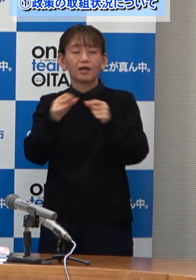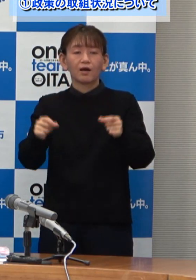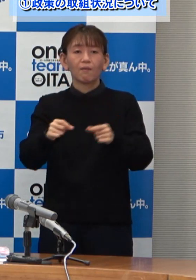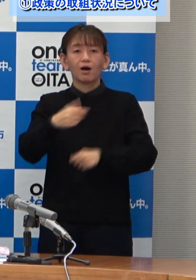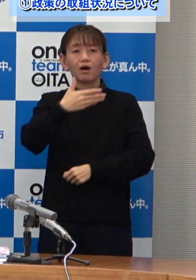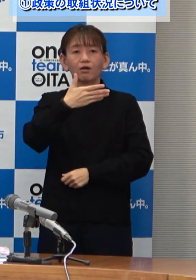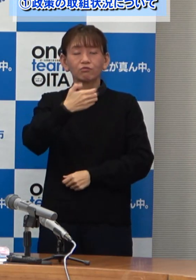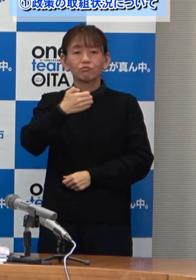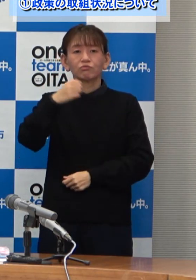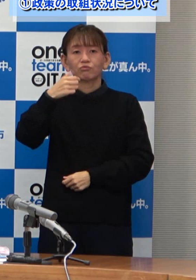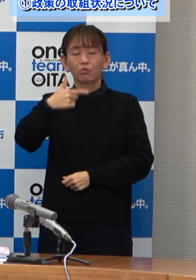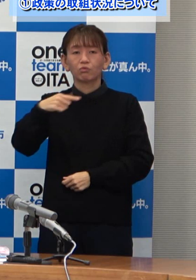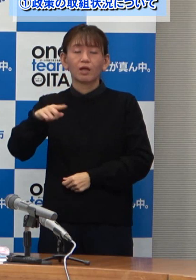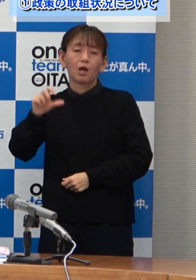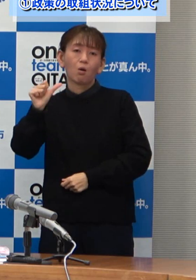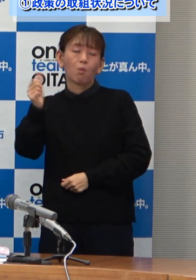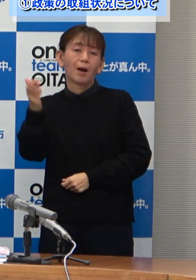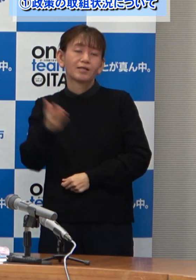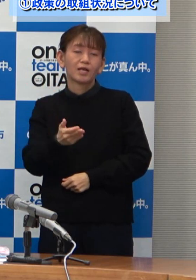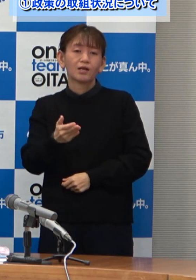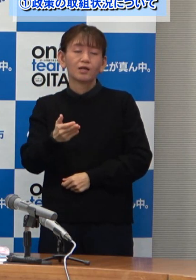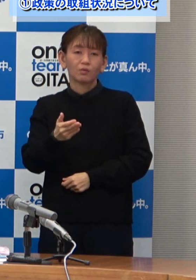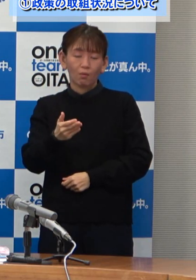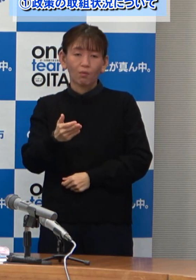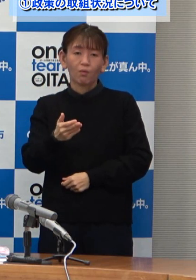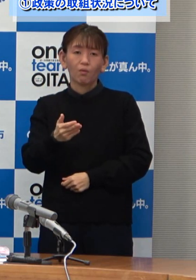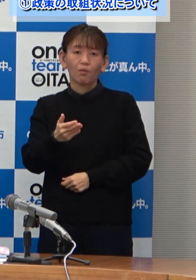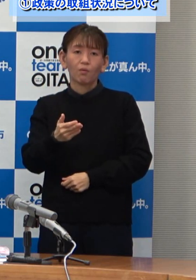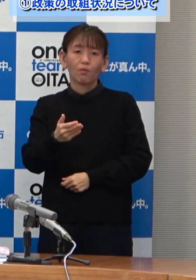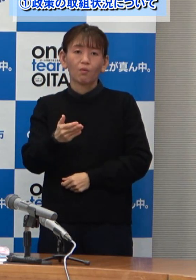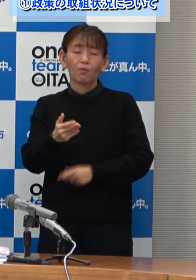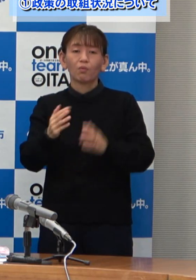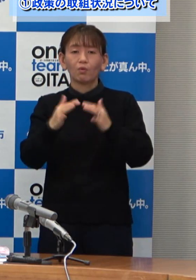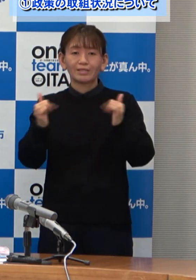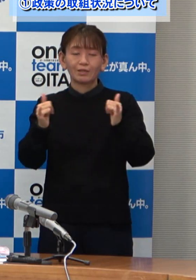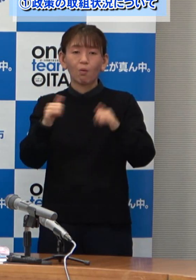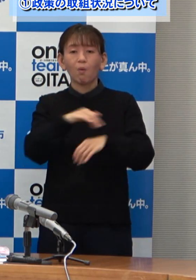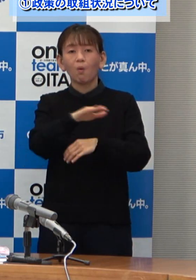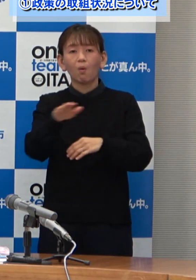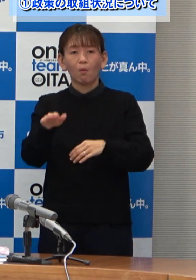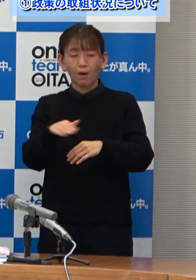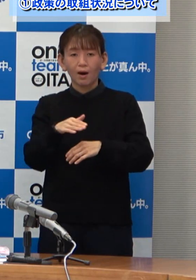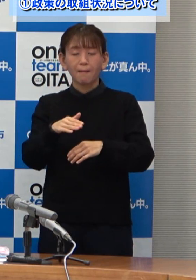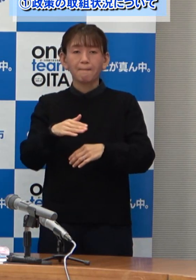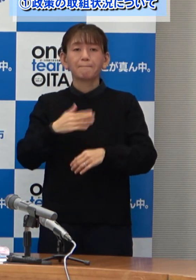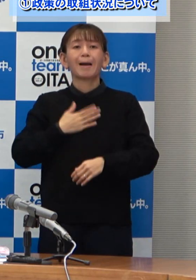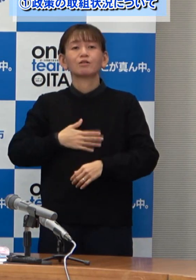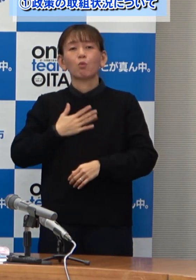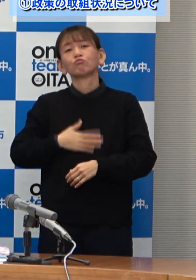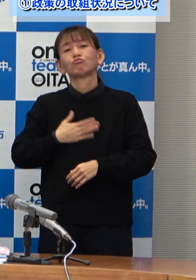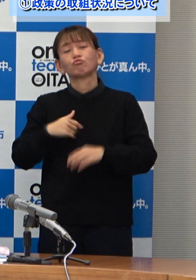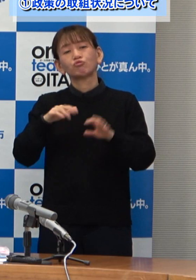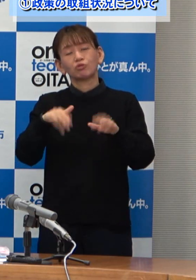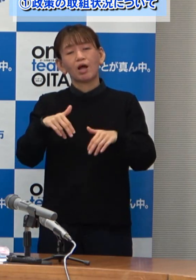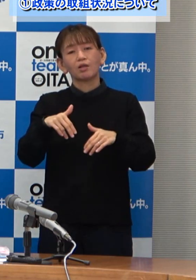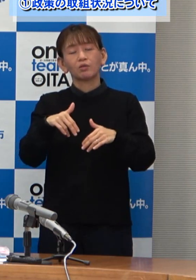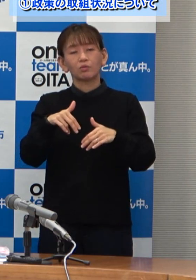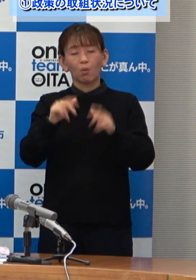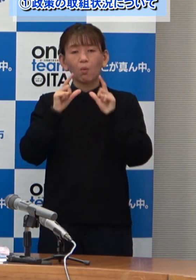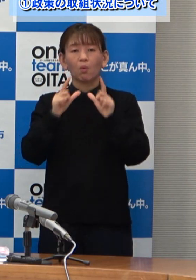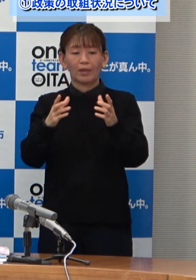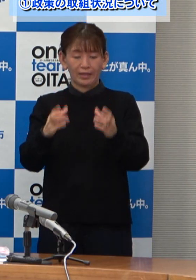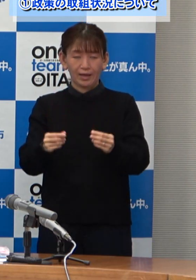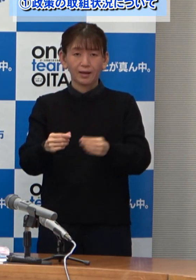96.5はほぼま96.5ほぼ全員が満足しておりまた